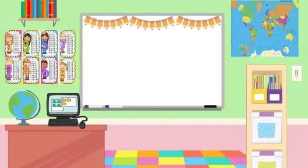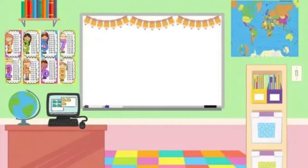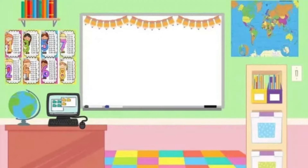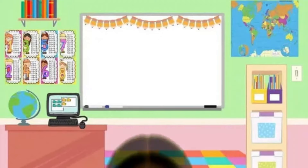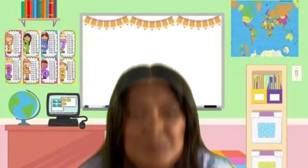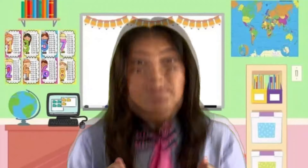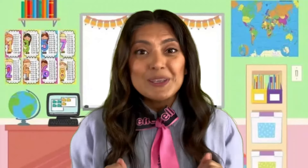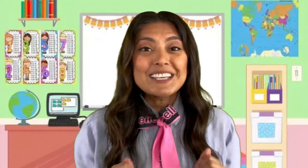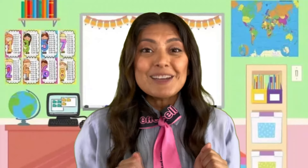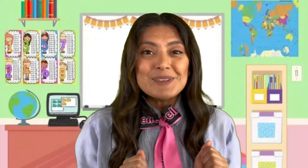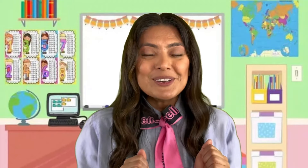Peekaboo.